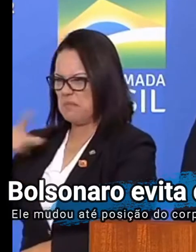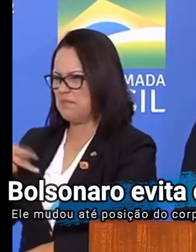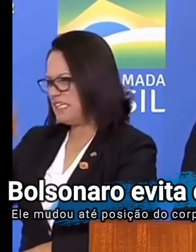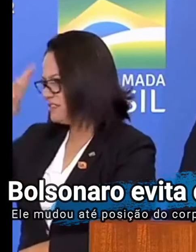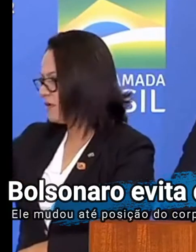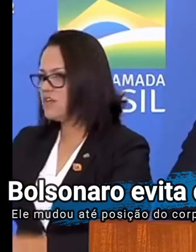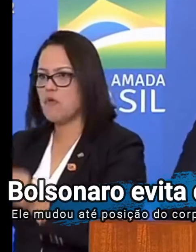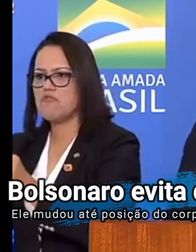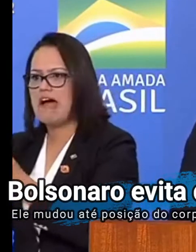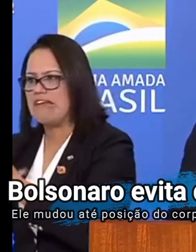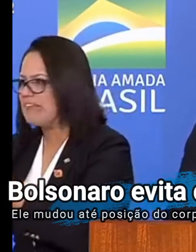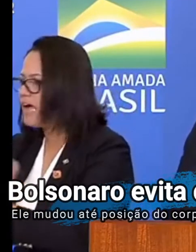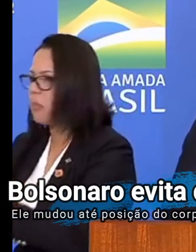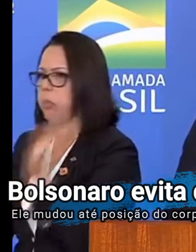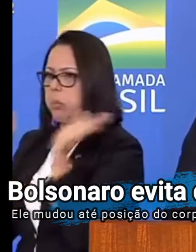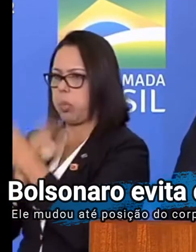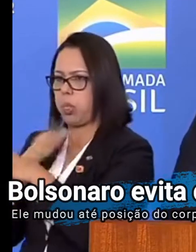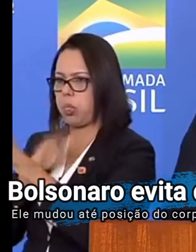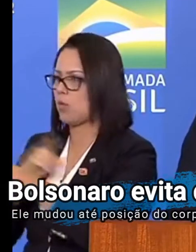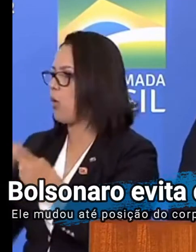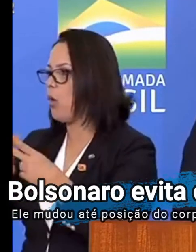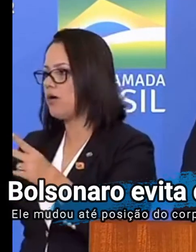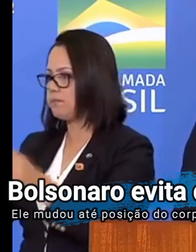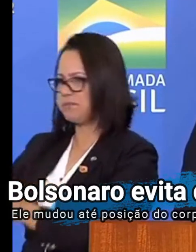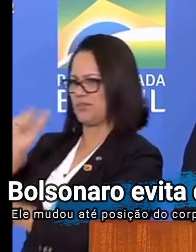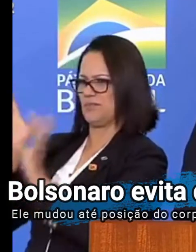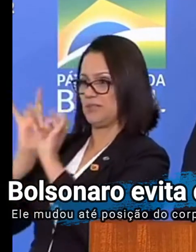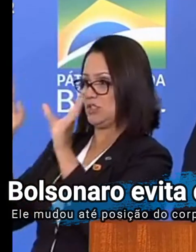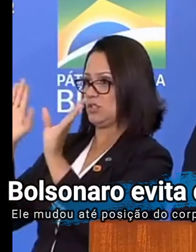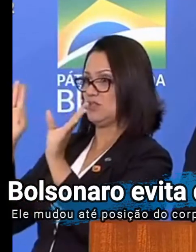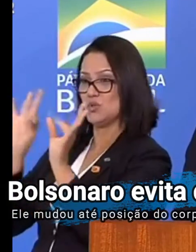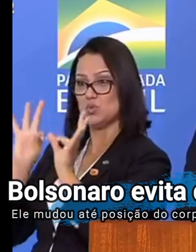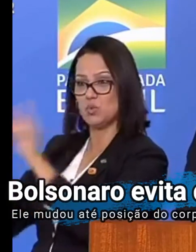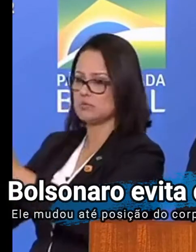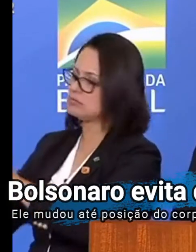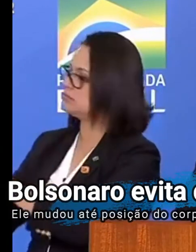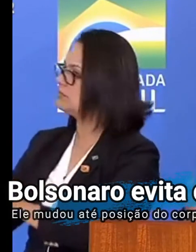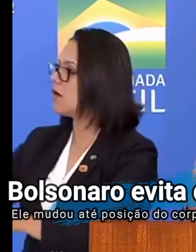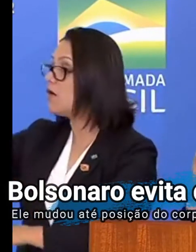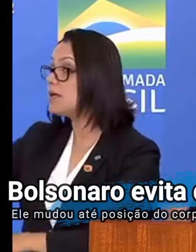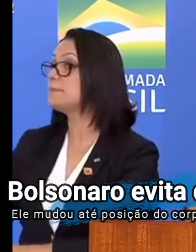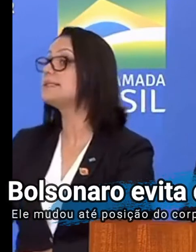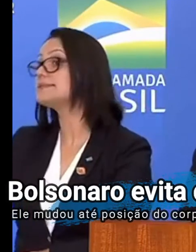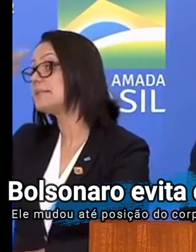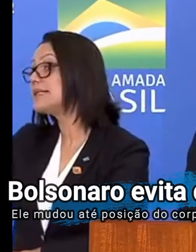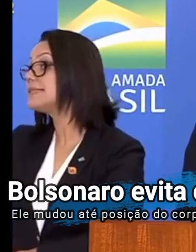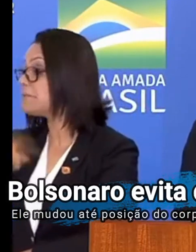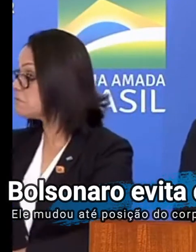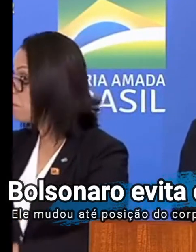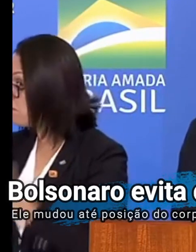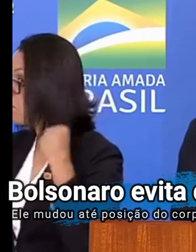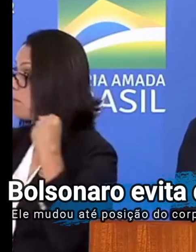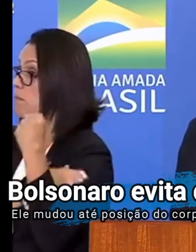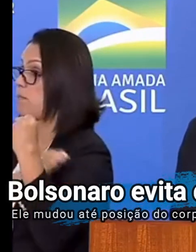tudo mas que tenha perfeita consciência que é um poder que tem superpoderes